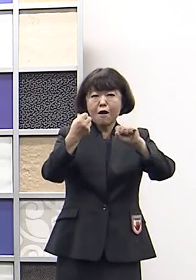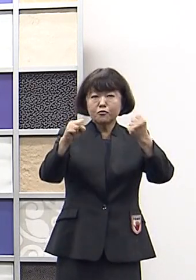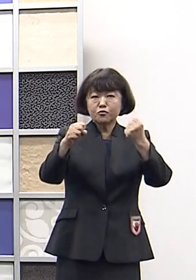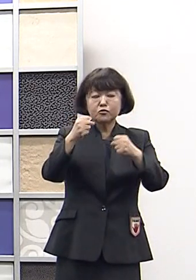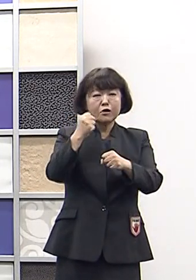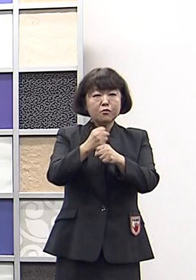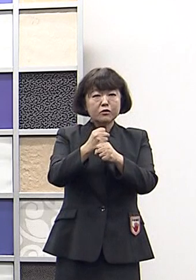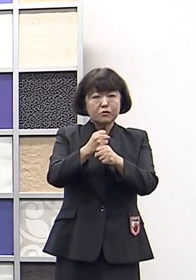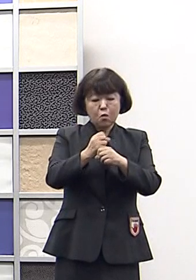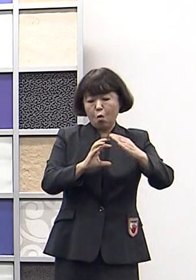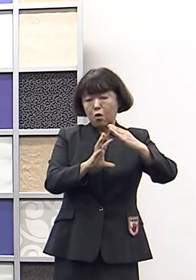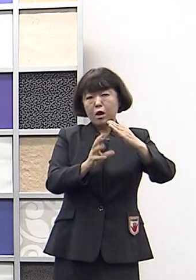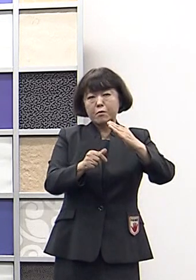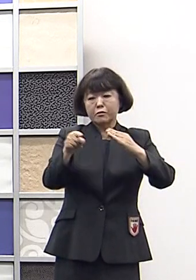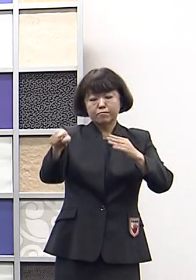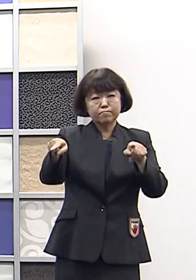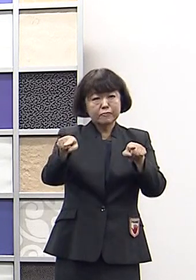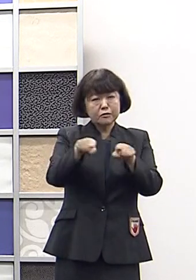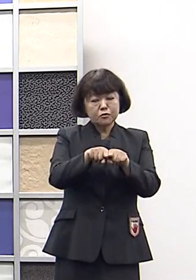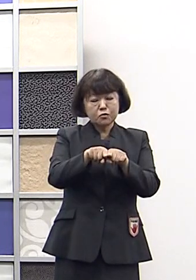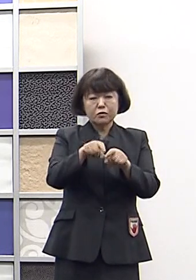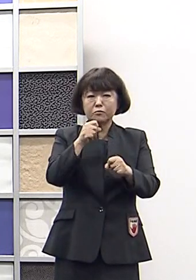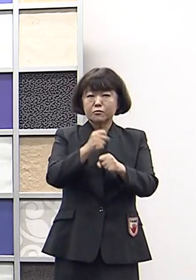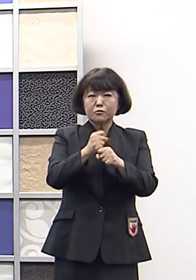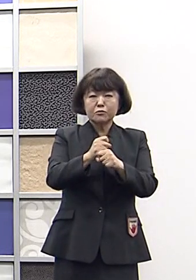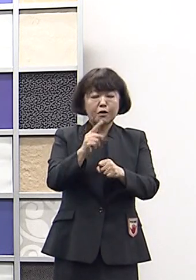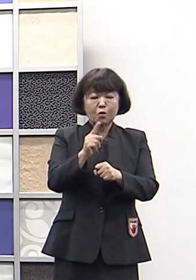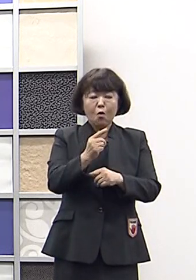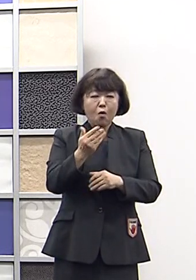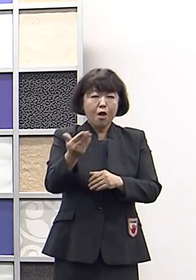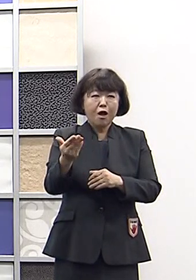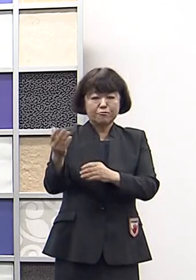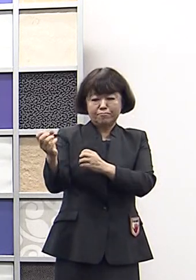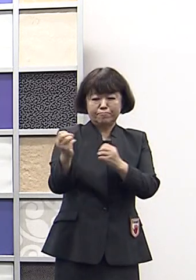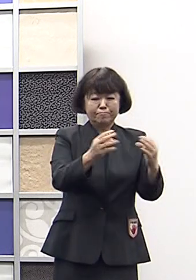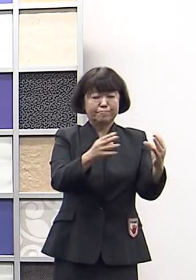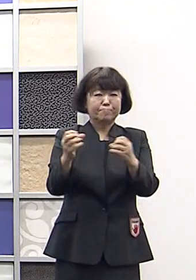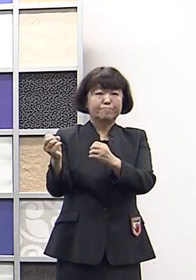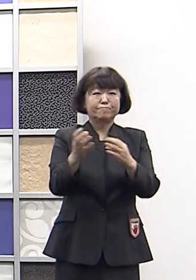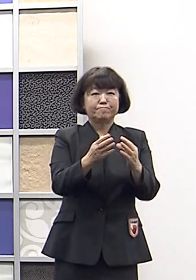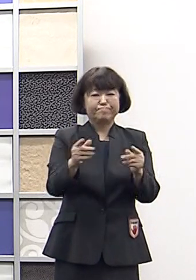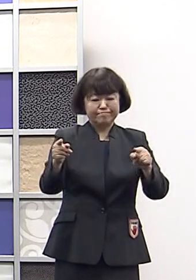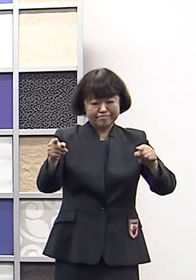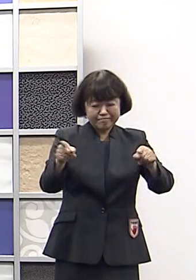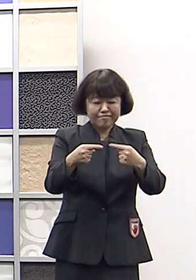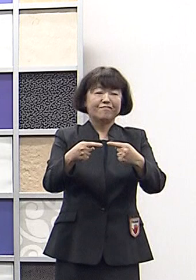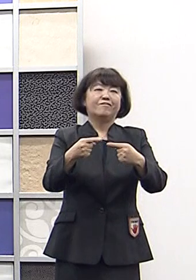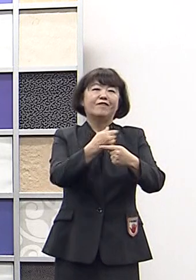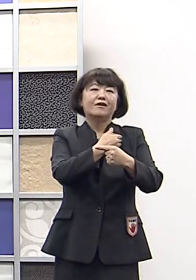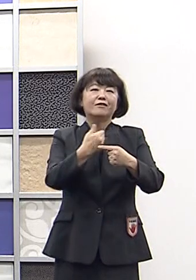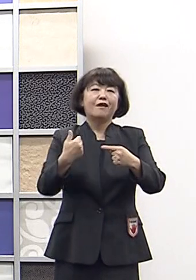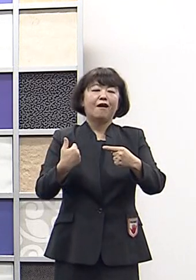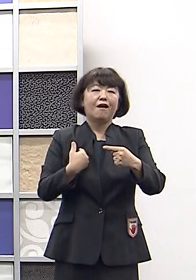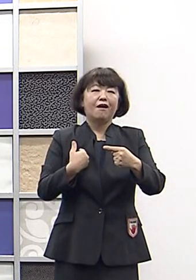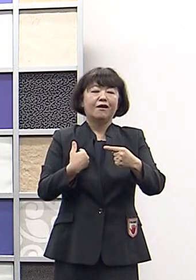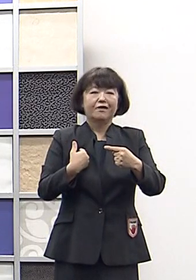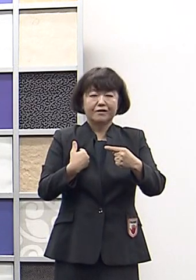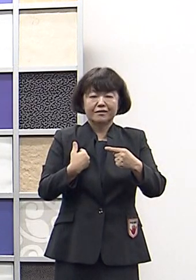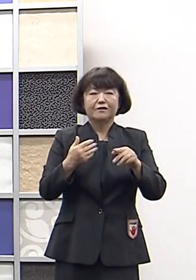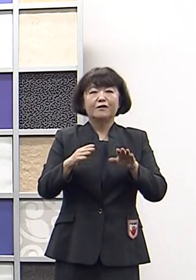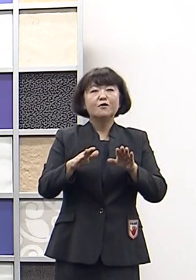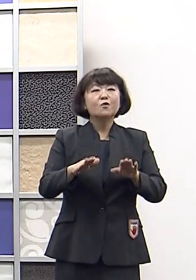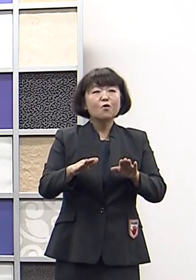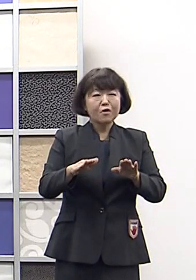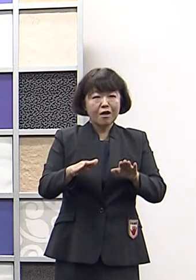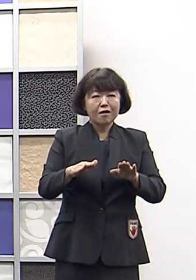ないだろうか、こんなような話をしたところですね、意見も一致したところでありまして、今般、